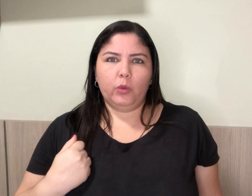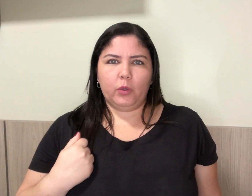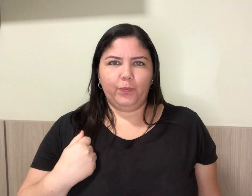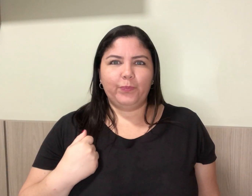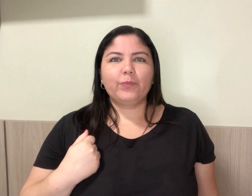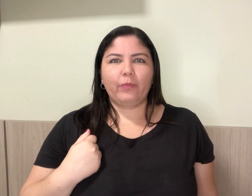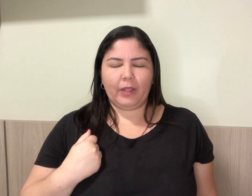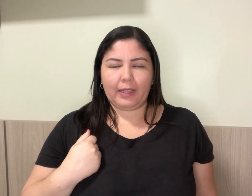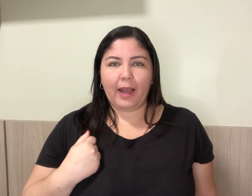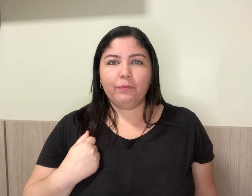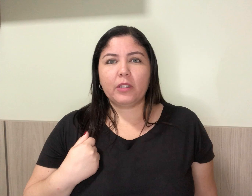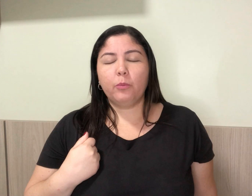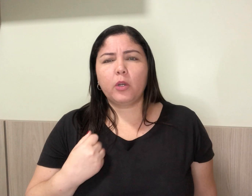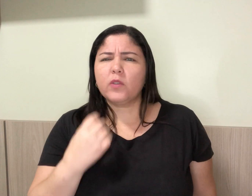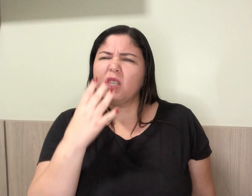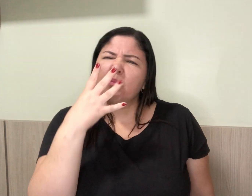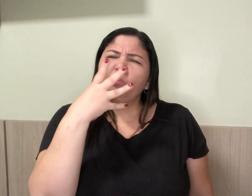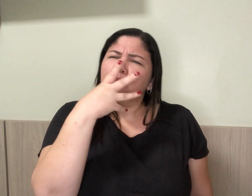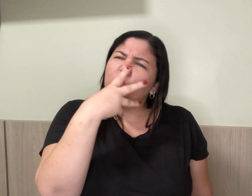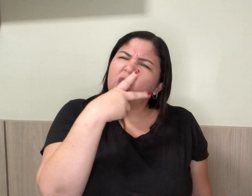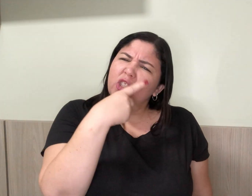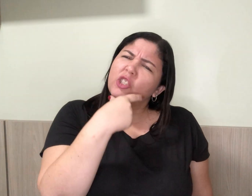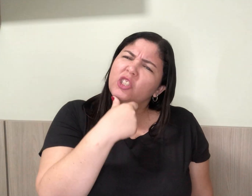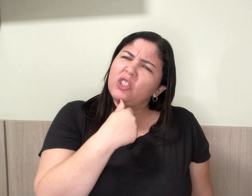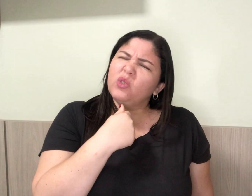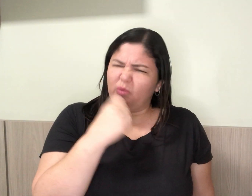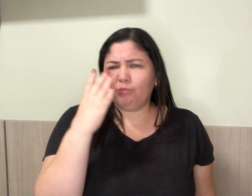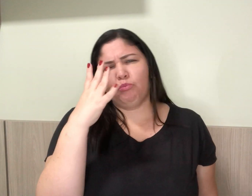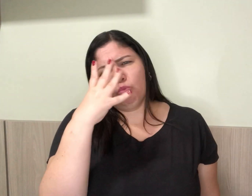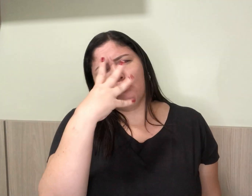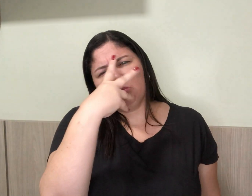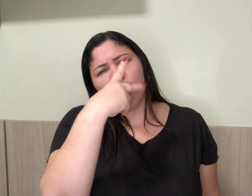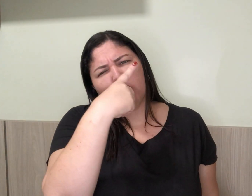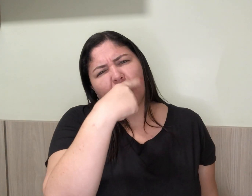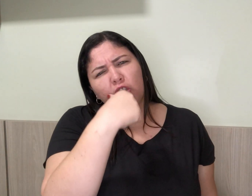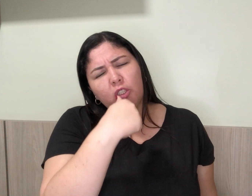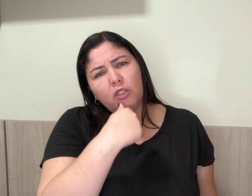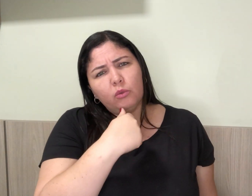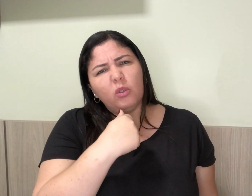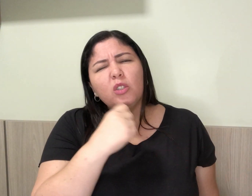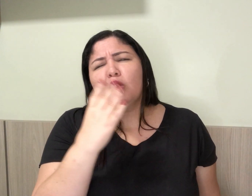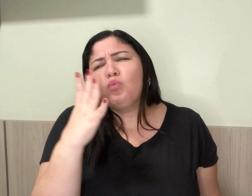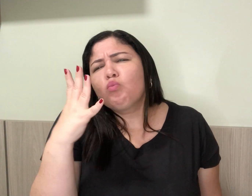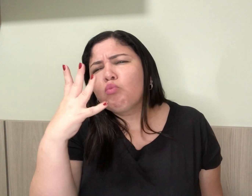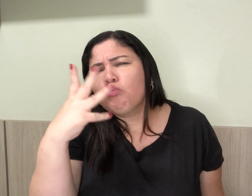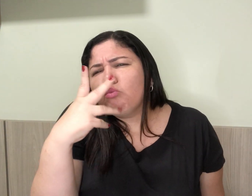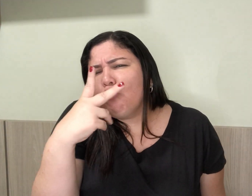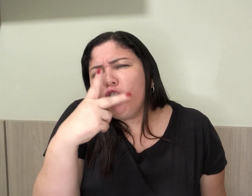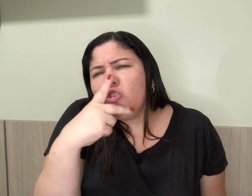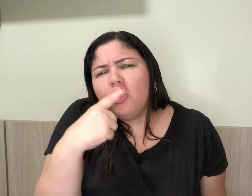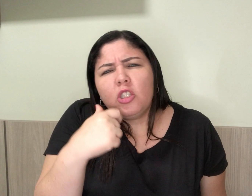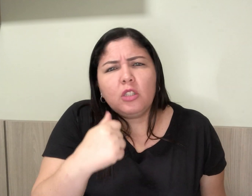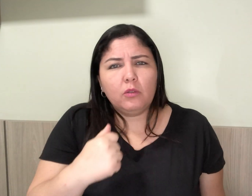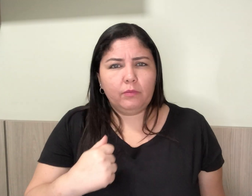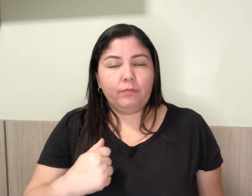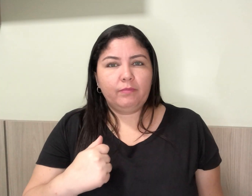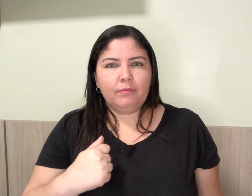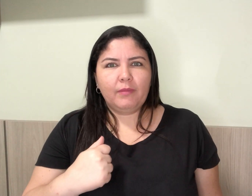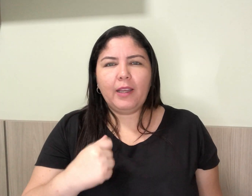maravilhoso, tá? E eu posso fazer bonitinho, bonitinho, ou então assim, bonitinho, né?